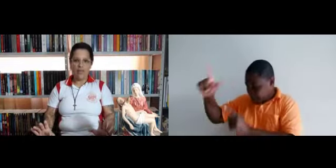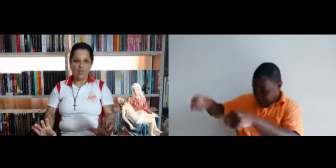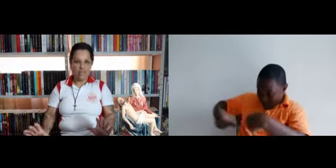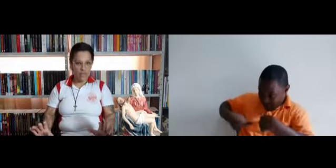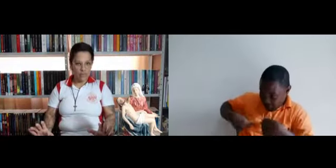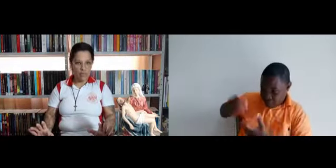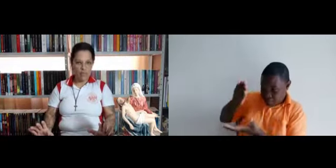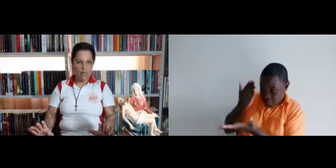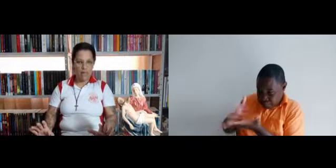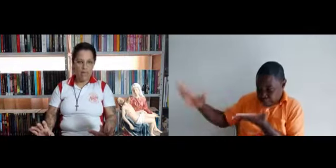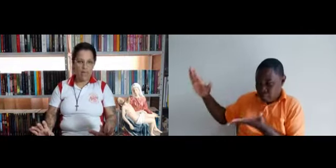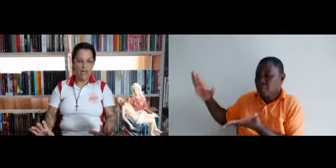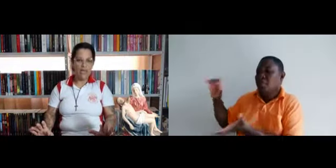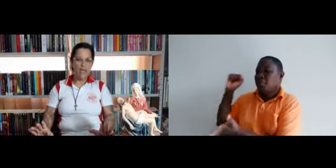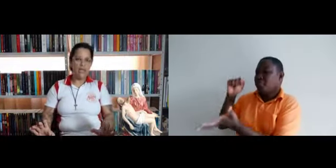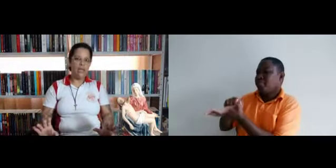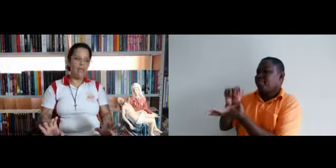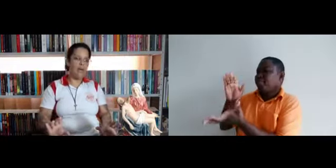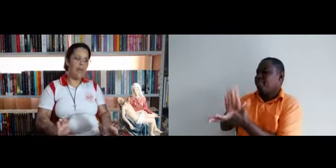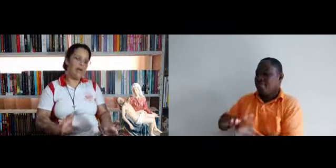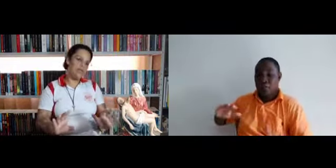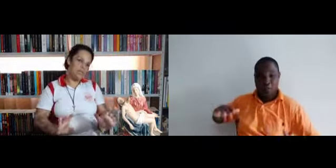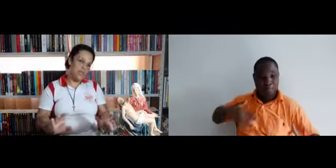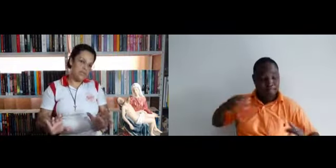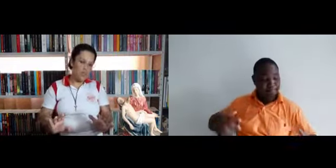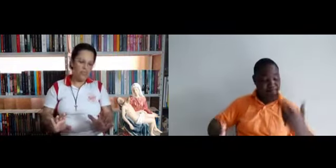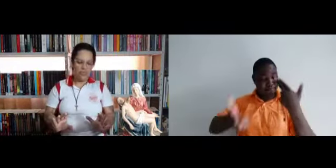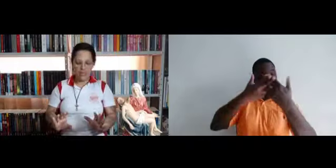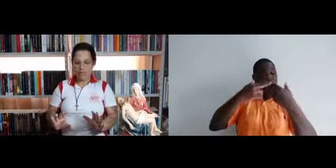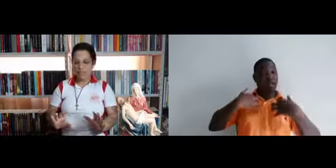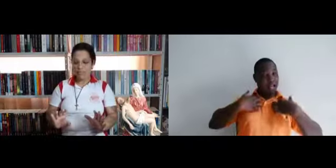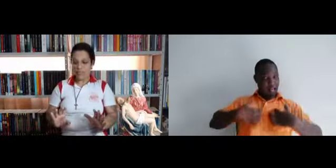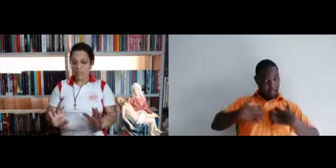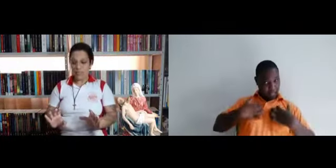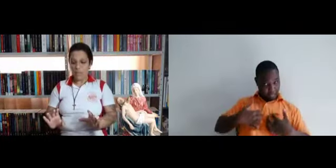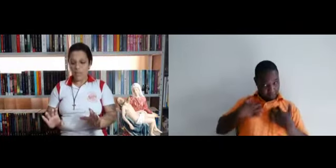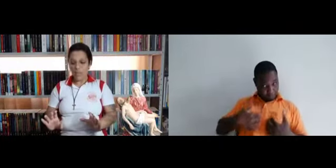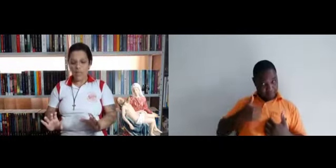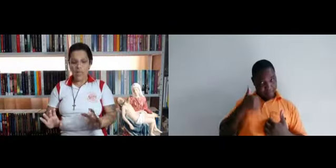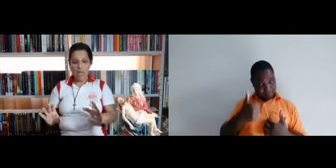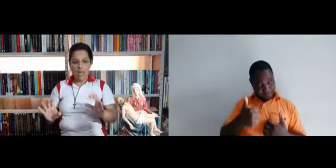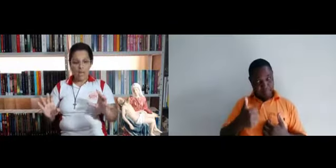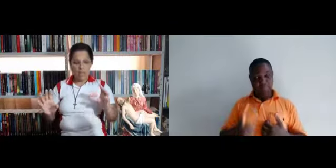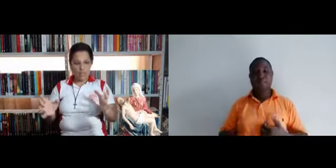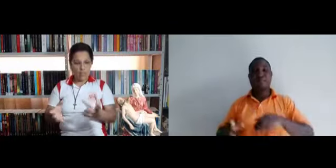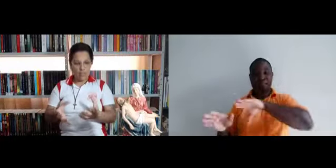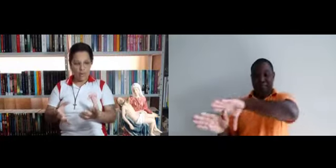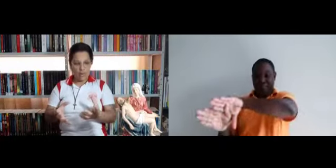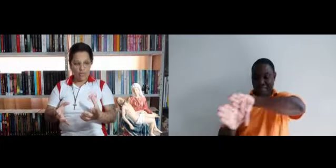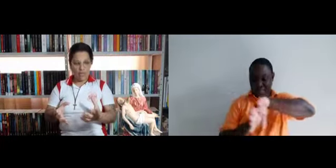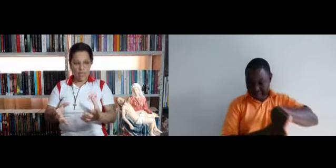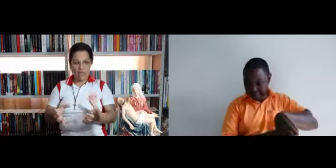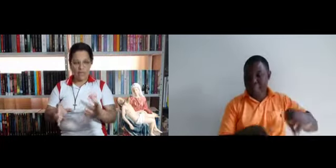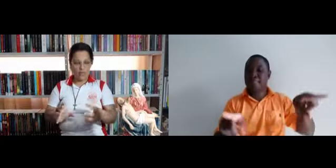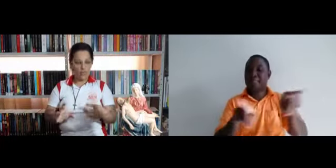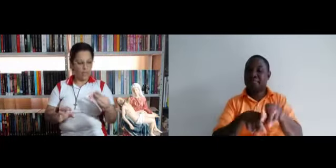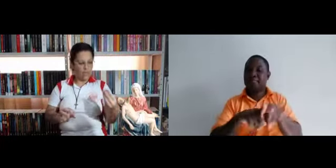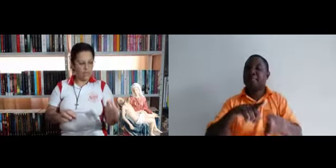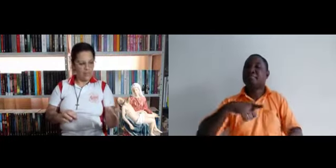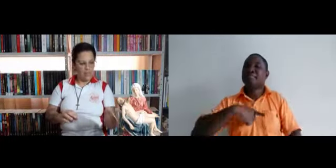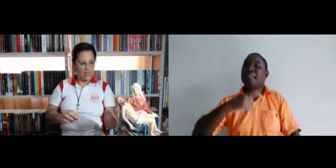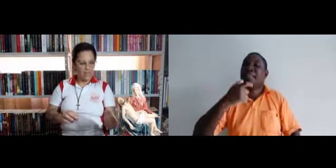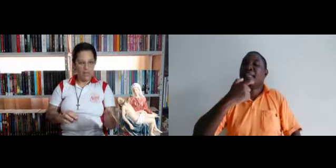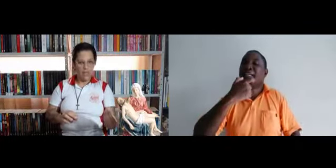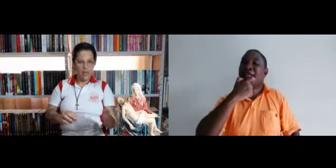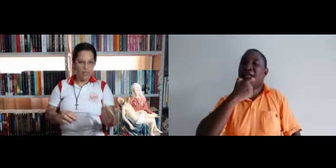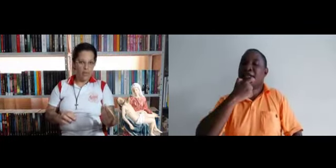a investir na sua indústria bélica, né? Preparando-se para esse conflito. E esses dois blocos de alianças foram a